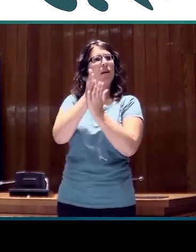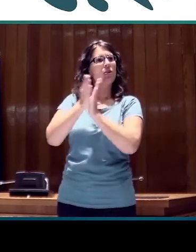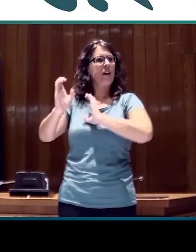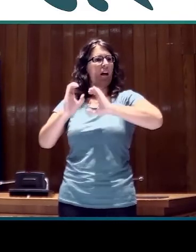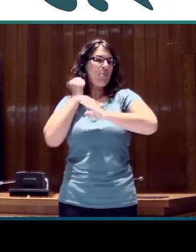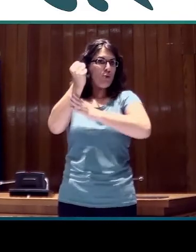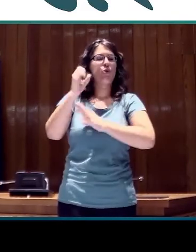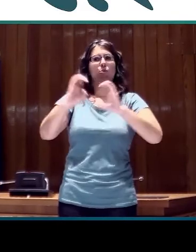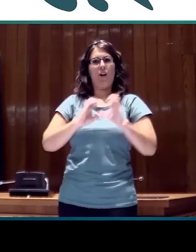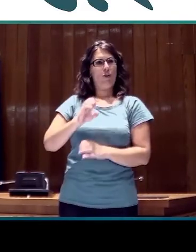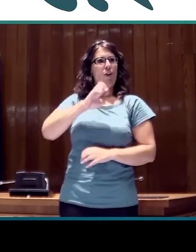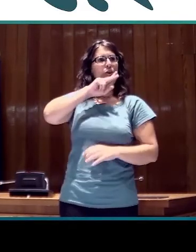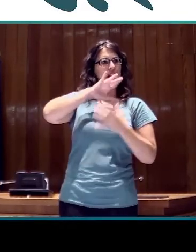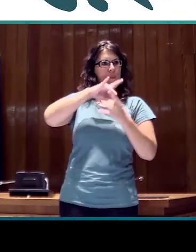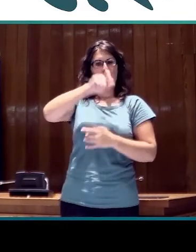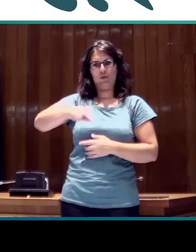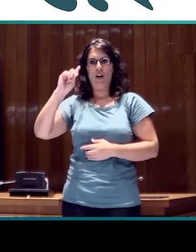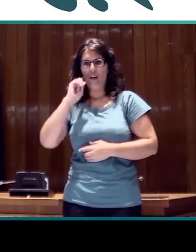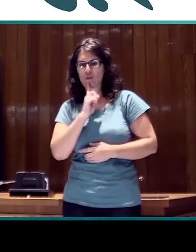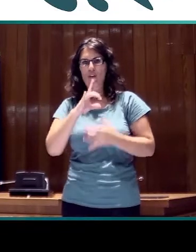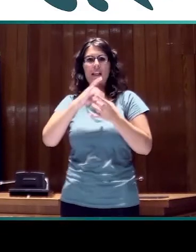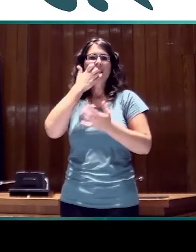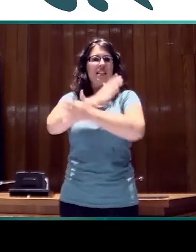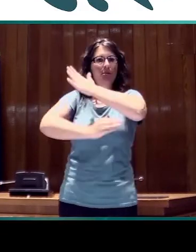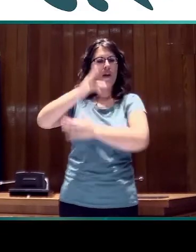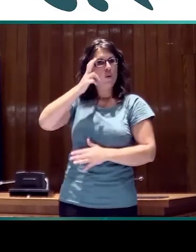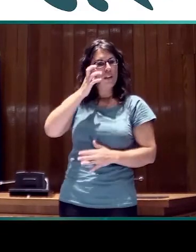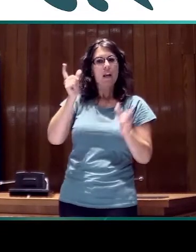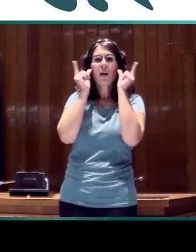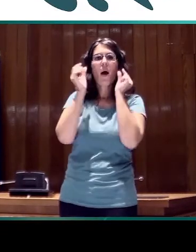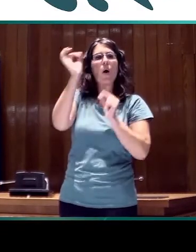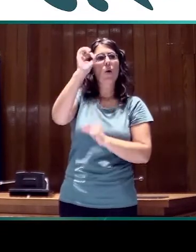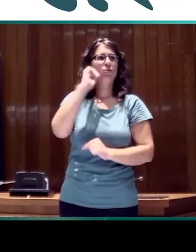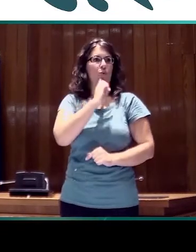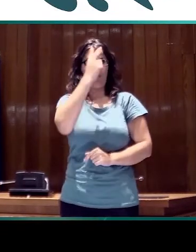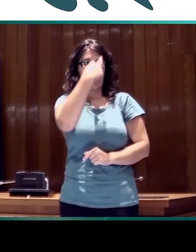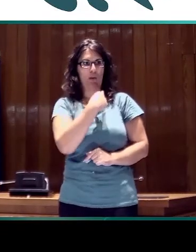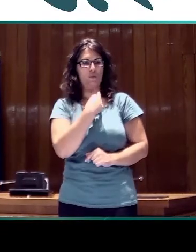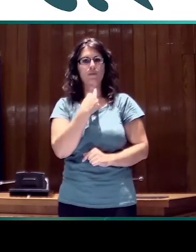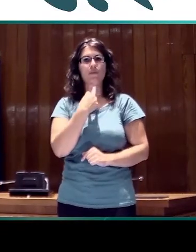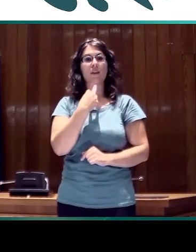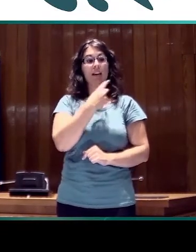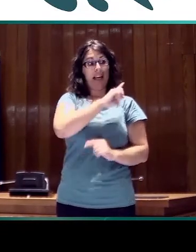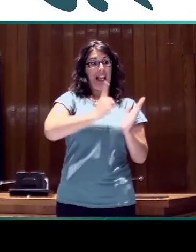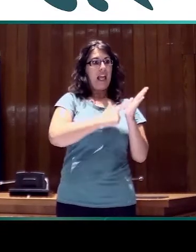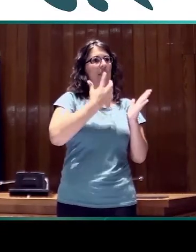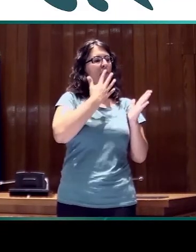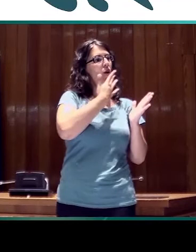con discapacidad auditiva o sordociega es verdad que después de ese granito tenemos y lo decía Concha perfectamente